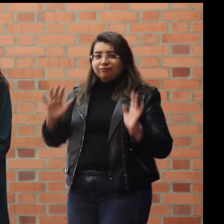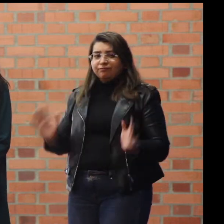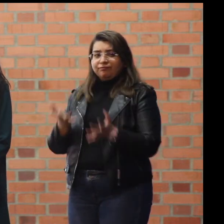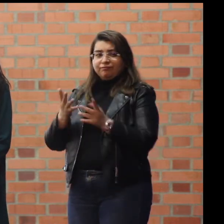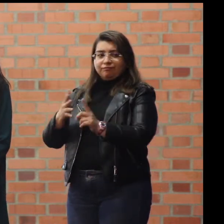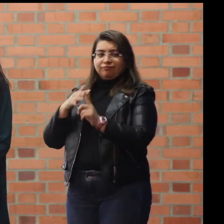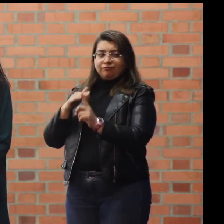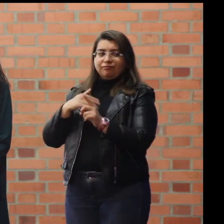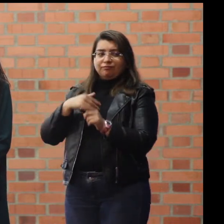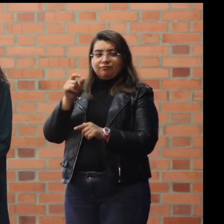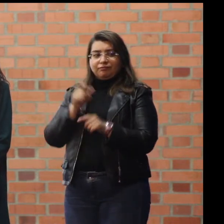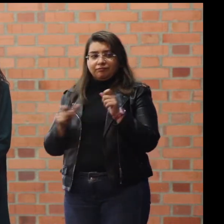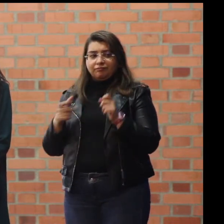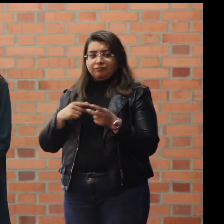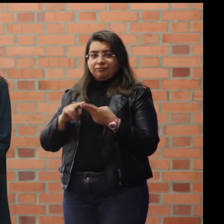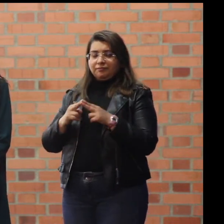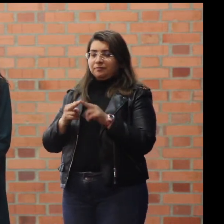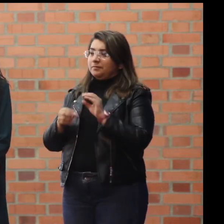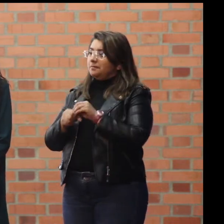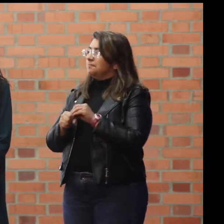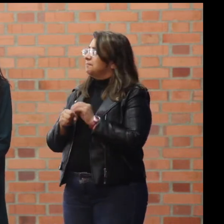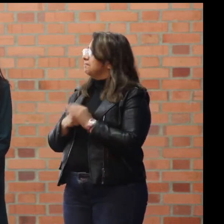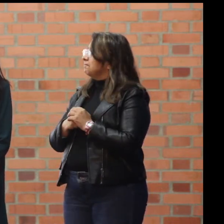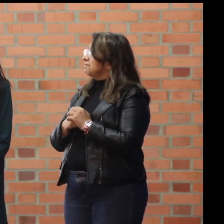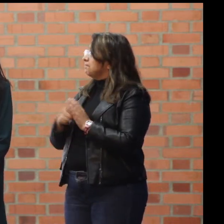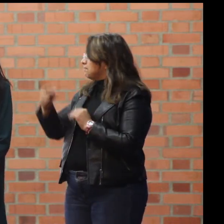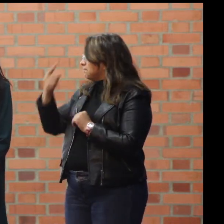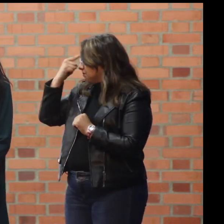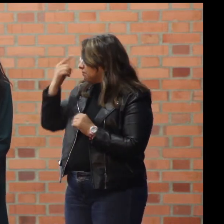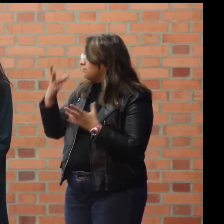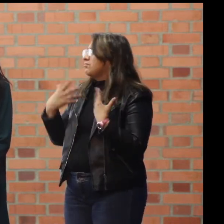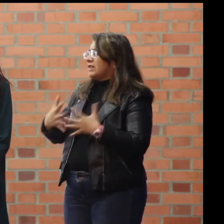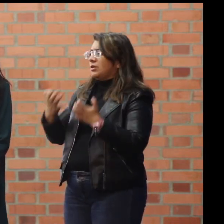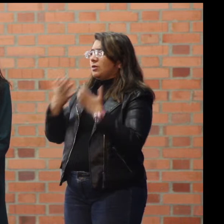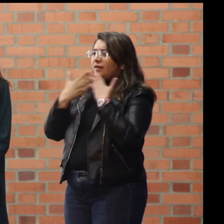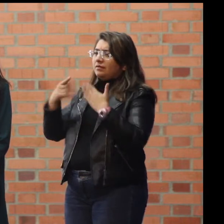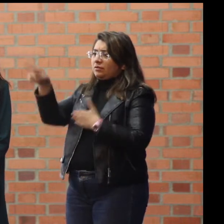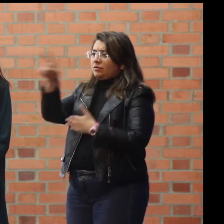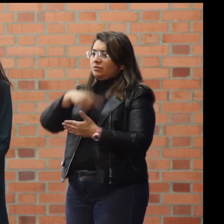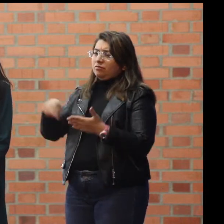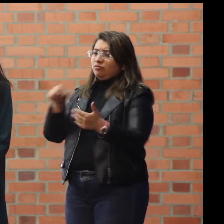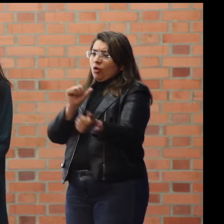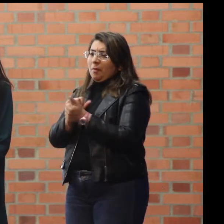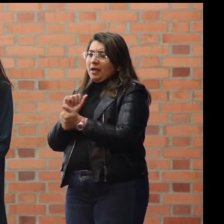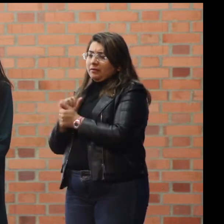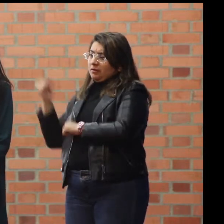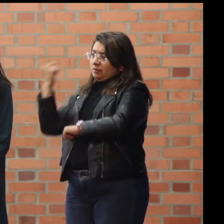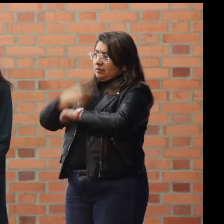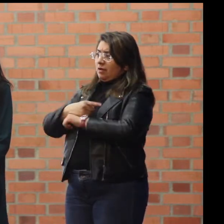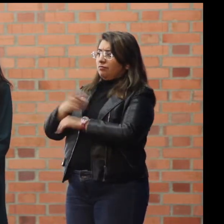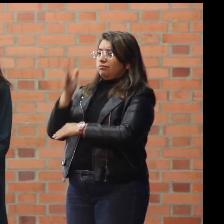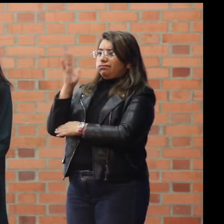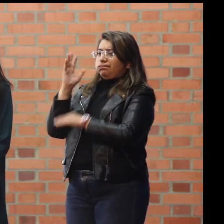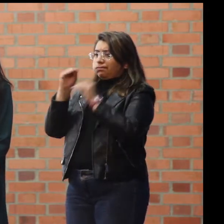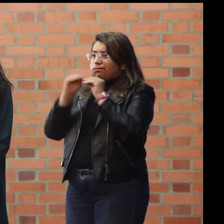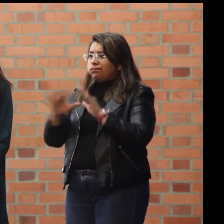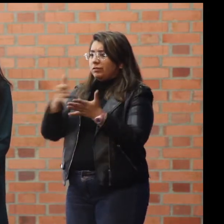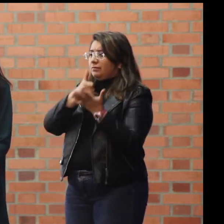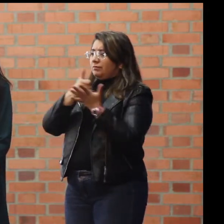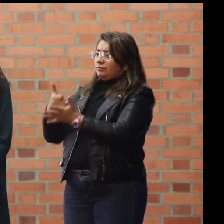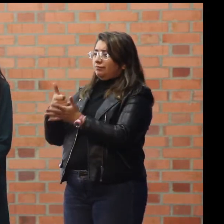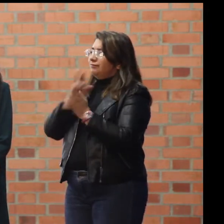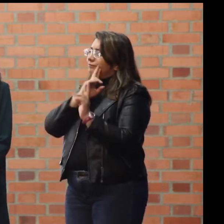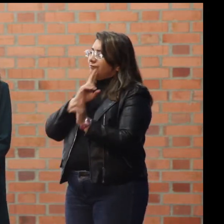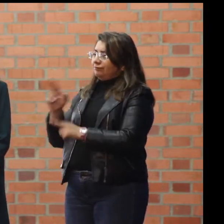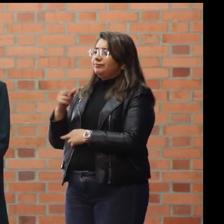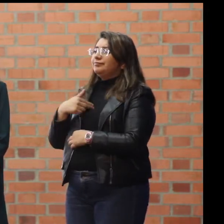a decidir y con la libertad de Las mujeres así que muchas gracias a todos ustedes por acompañarnos el día de hoy en el lanzamiento del premio